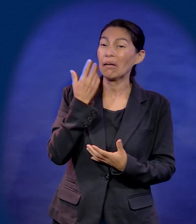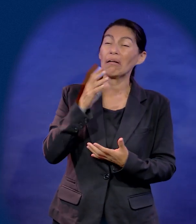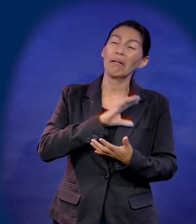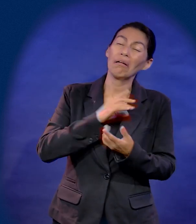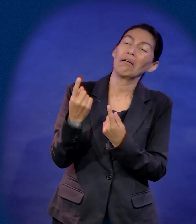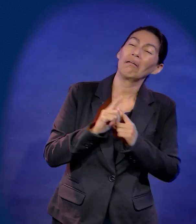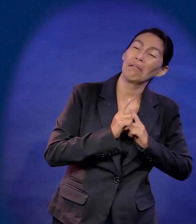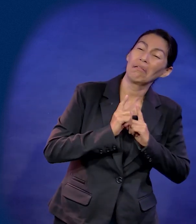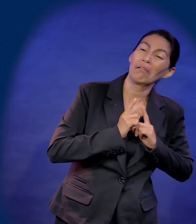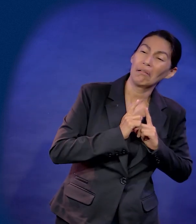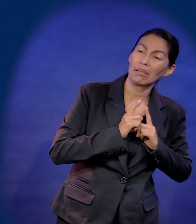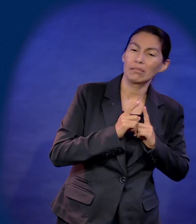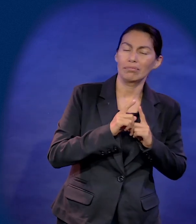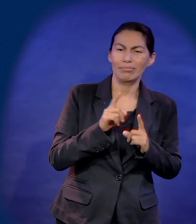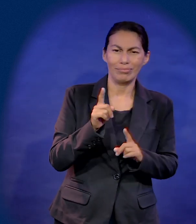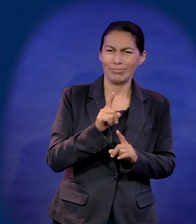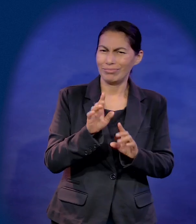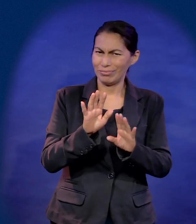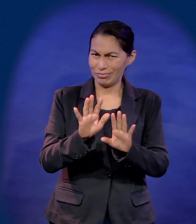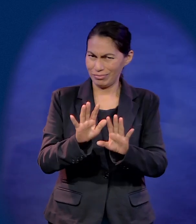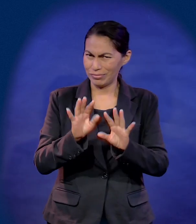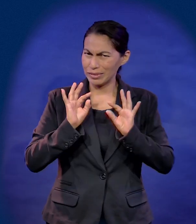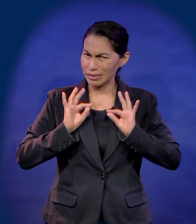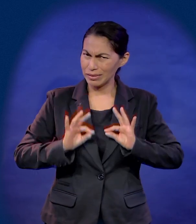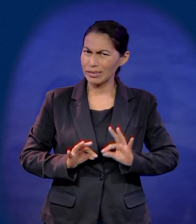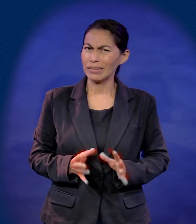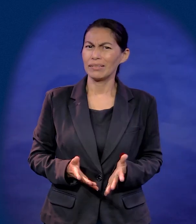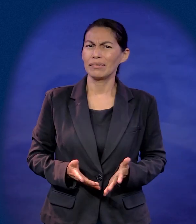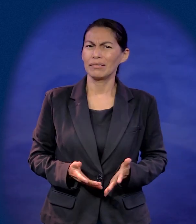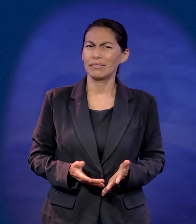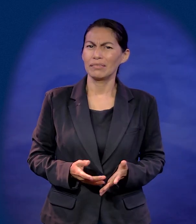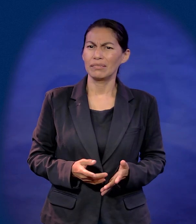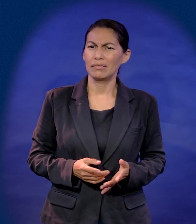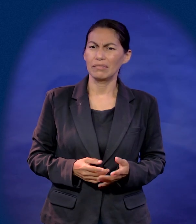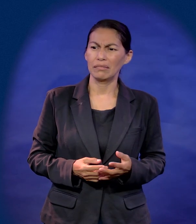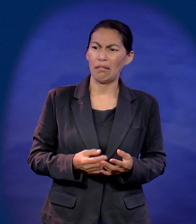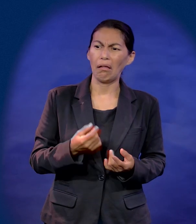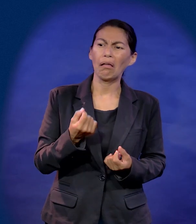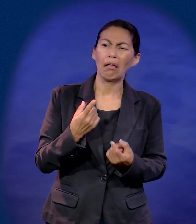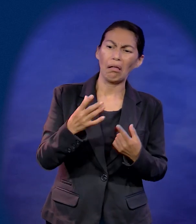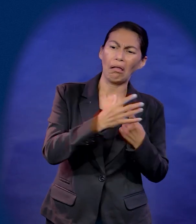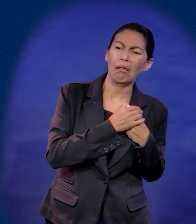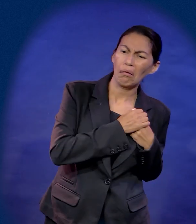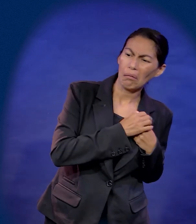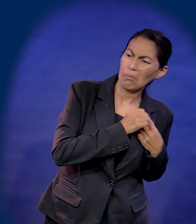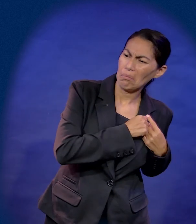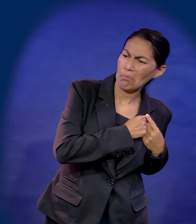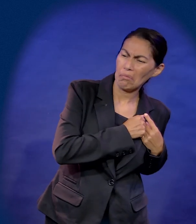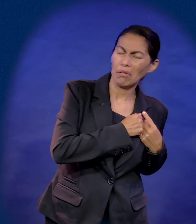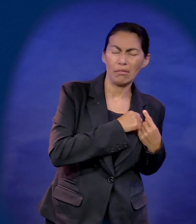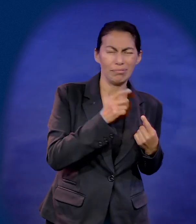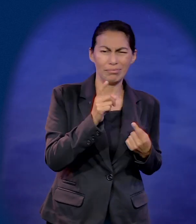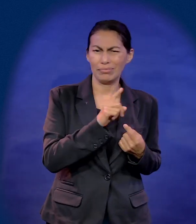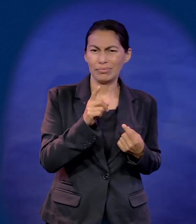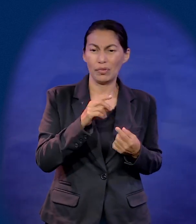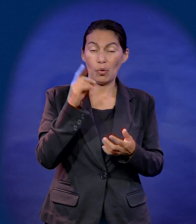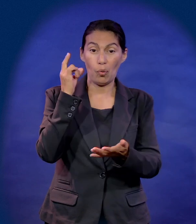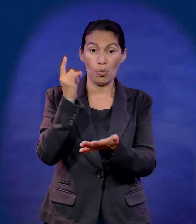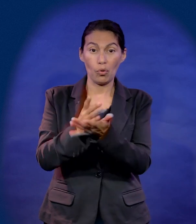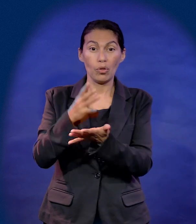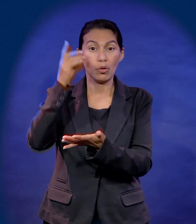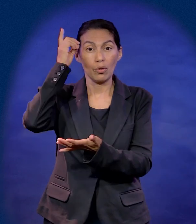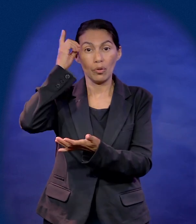No, es que yo la necesito aquí, pastor. La quiero conmigo. No. Nadie es posesión de